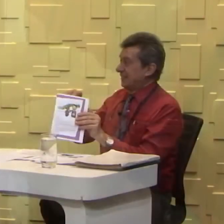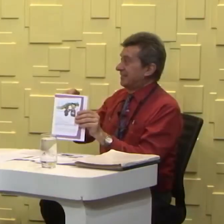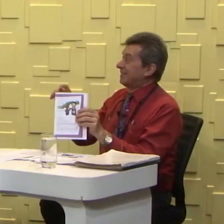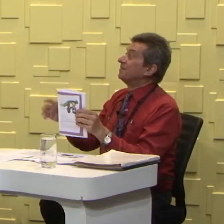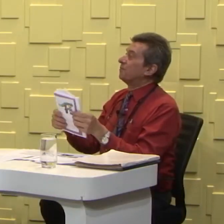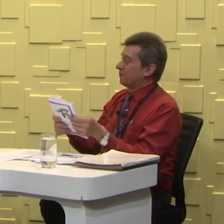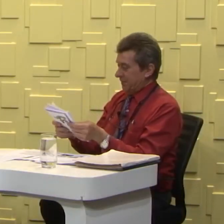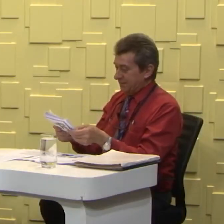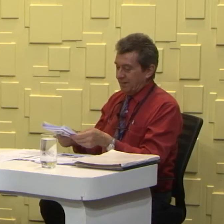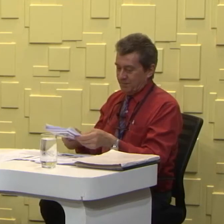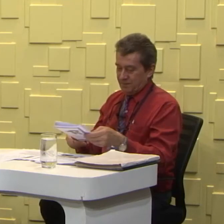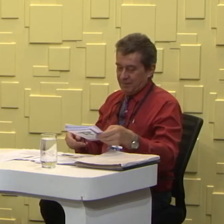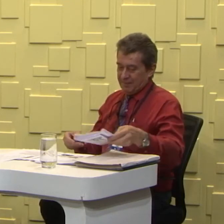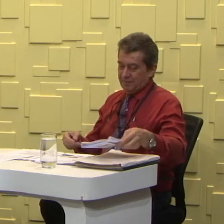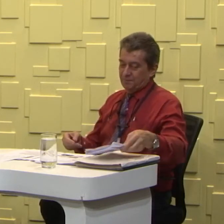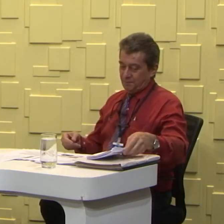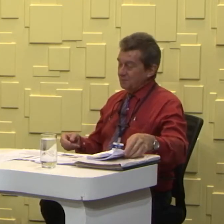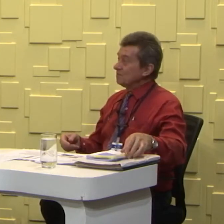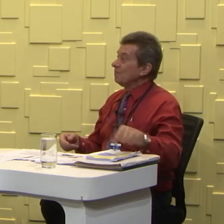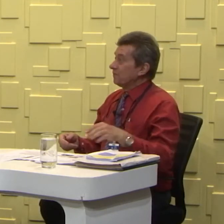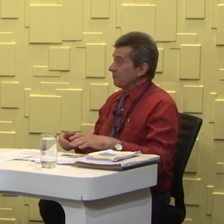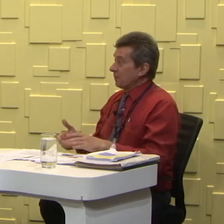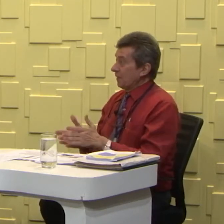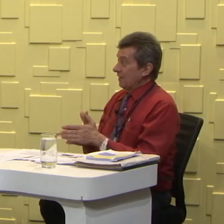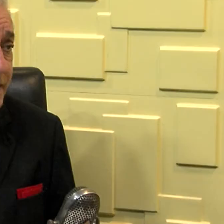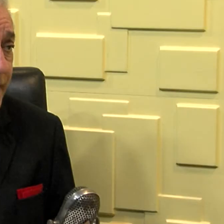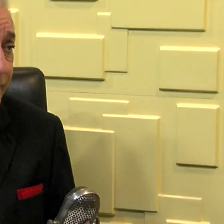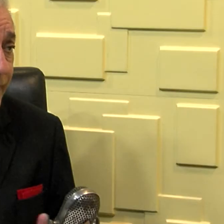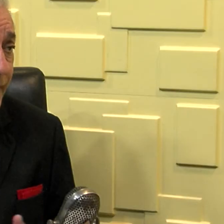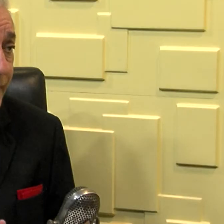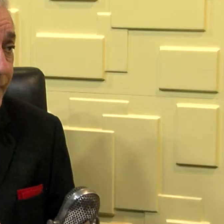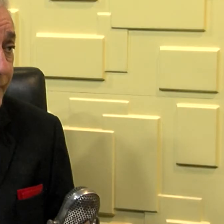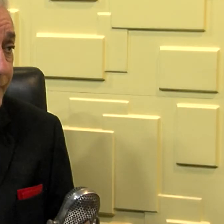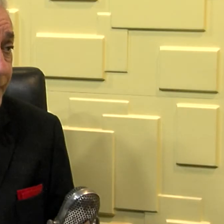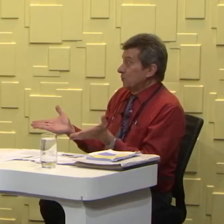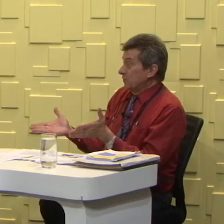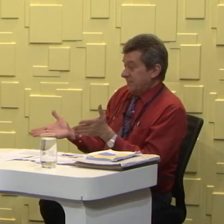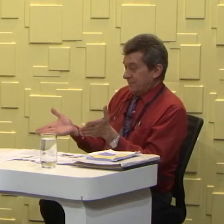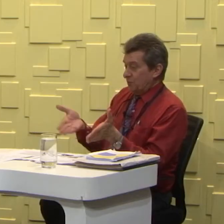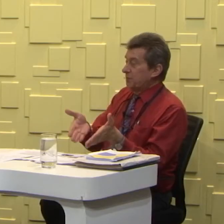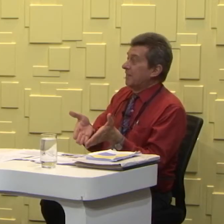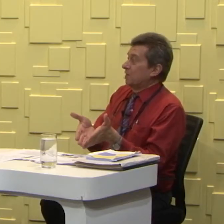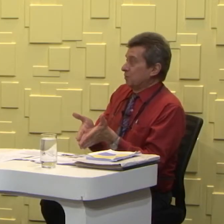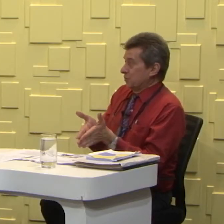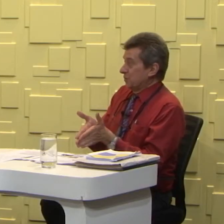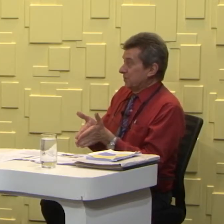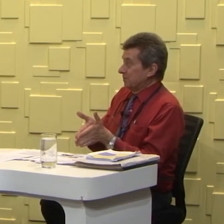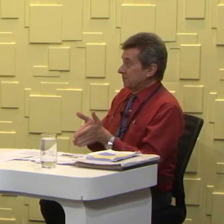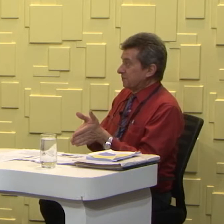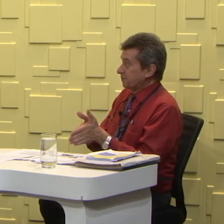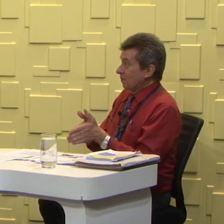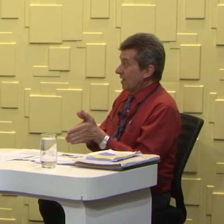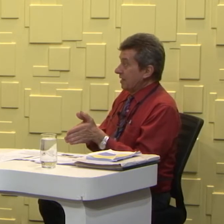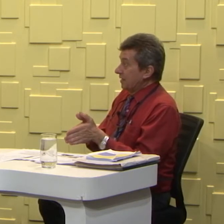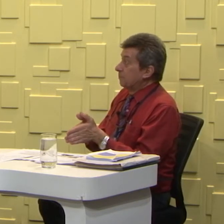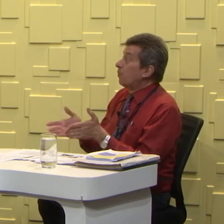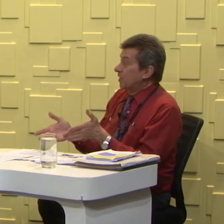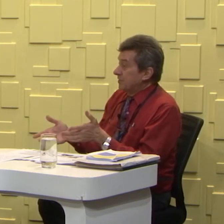no meio da rua sem o samu leva o website por isso não tem como você se comunica com pode usar a escrita na professor pode e